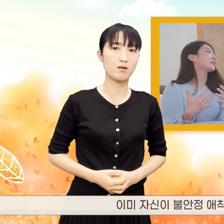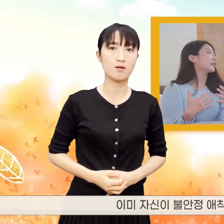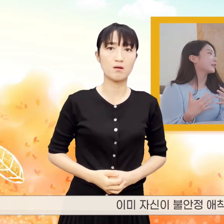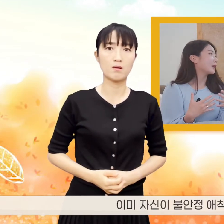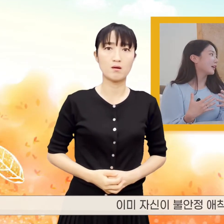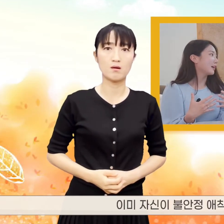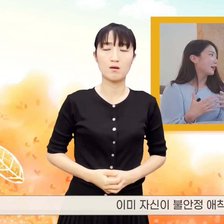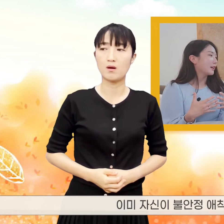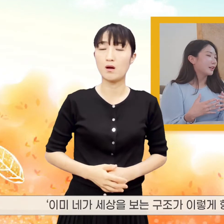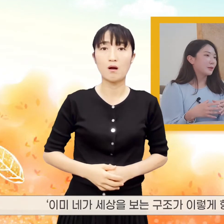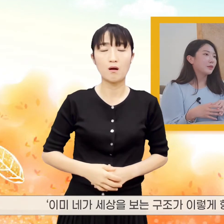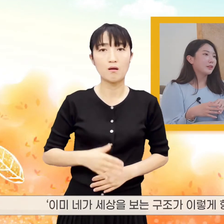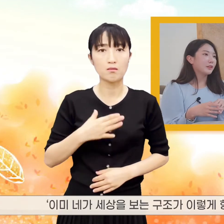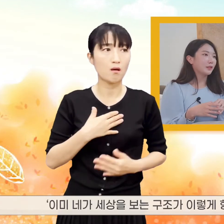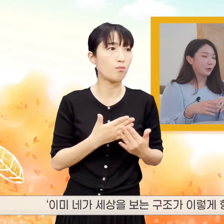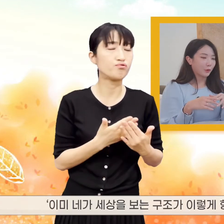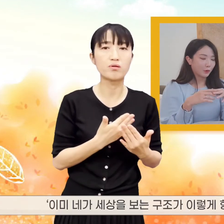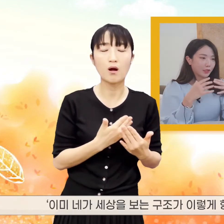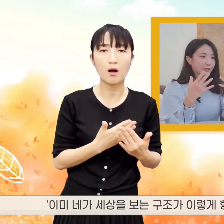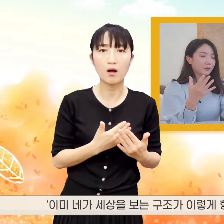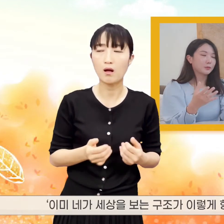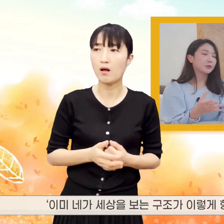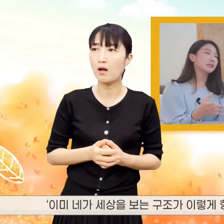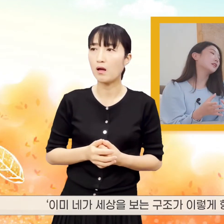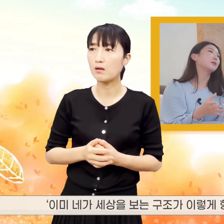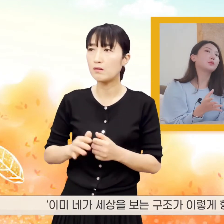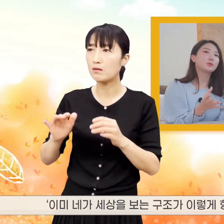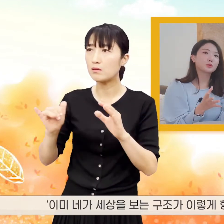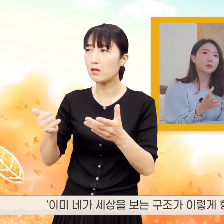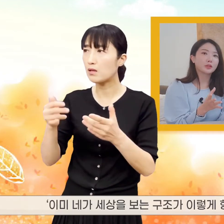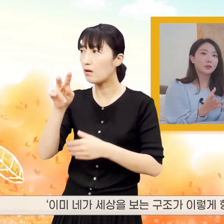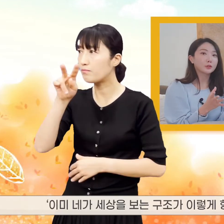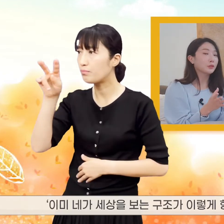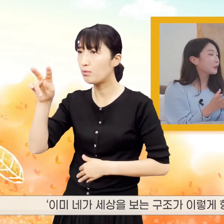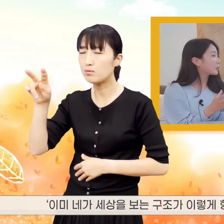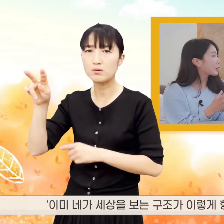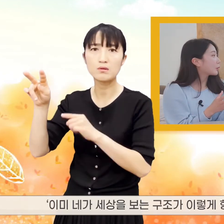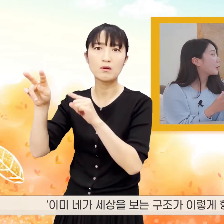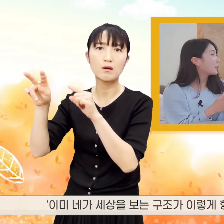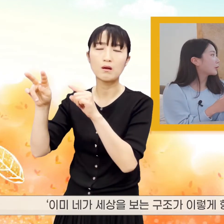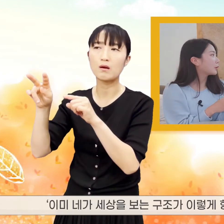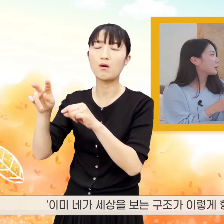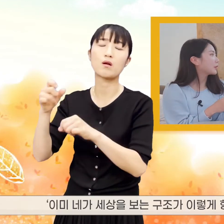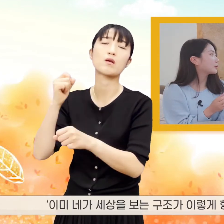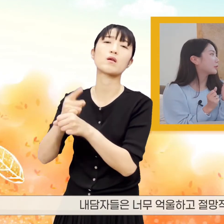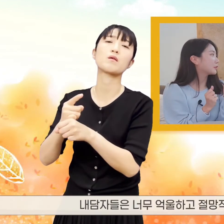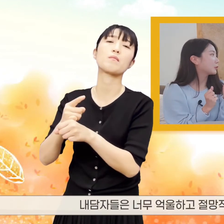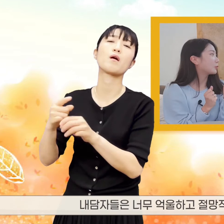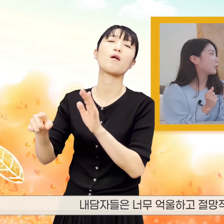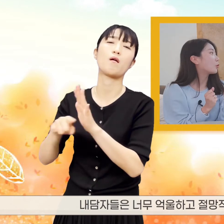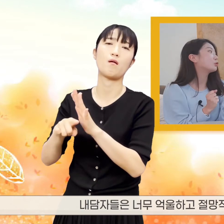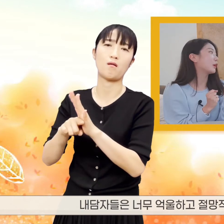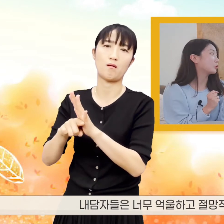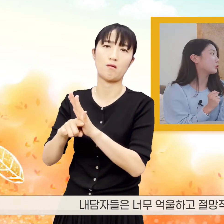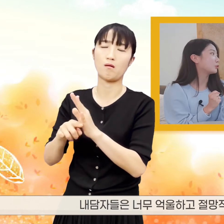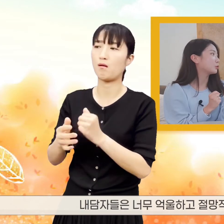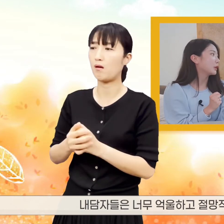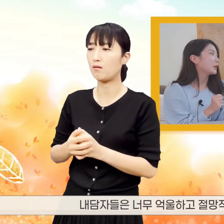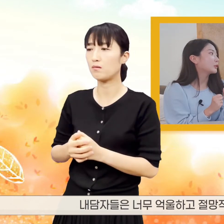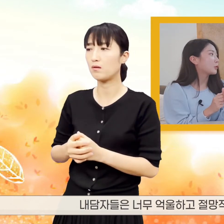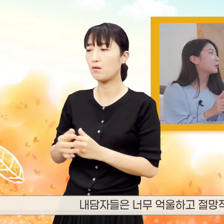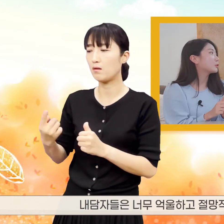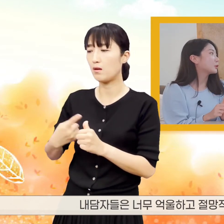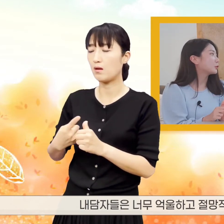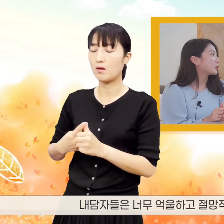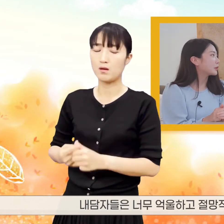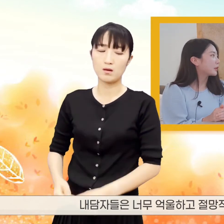불안정 애착인데 네. 이미 내가 세상을 보는 구조가 이렇게 형성되었다라고 하면 네. 내담자들은 너무 억울하고